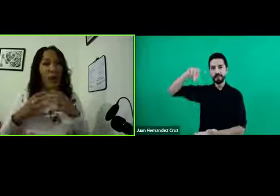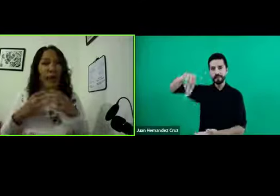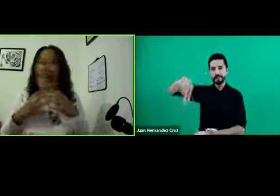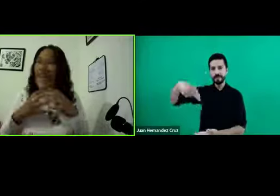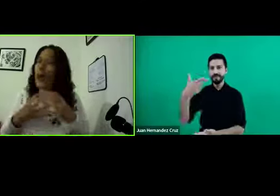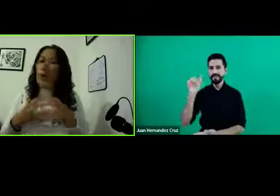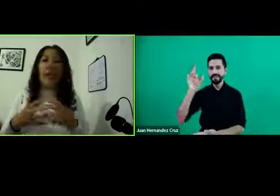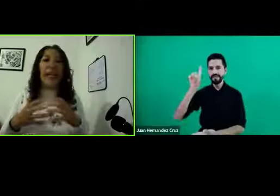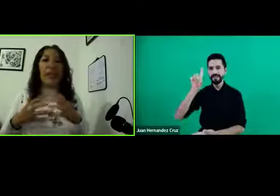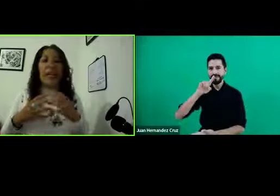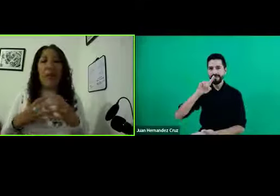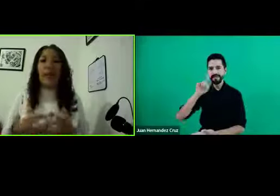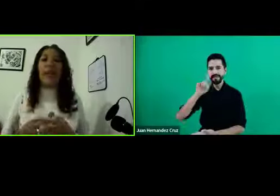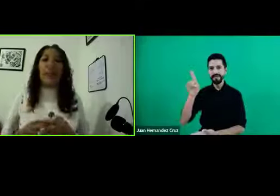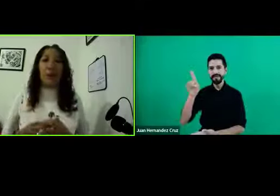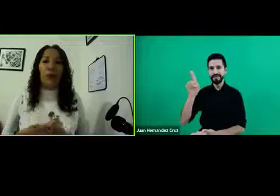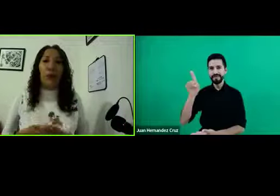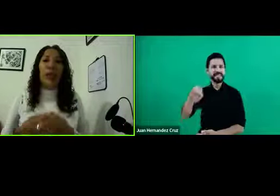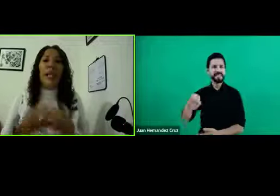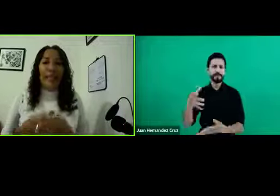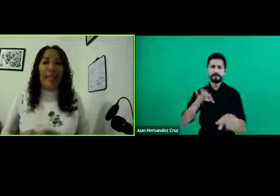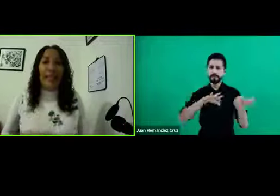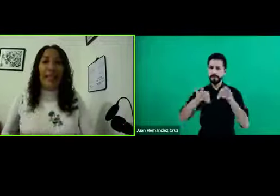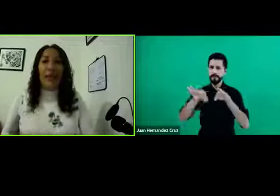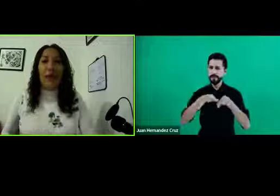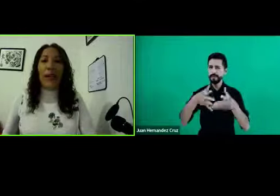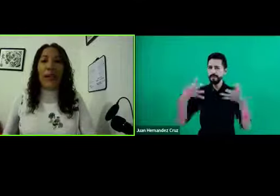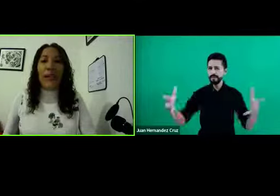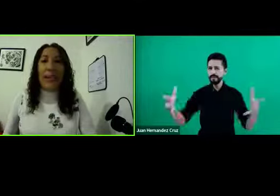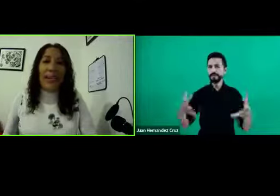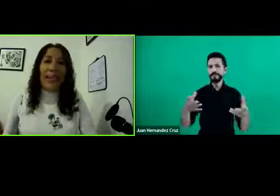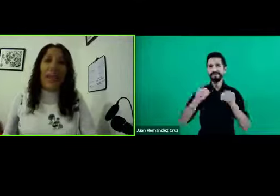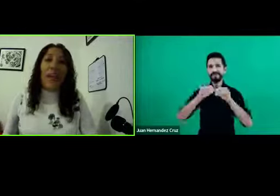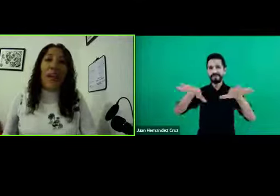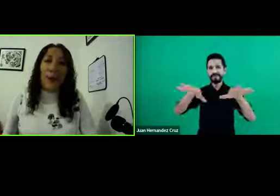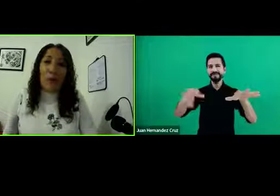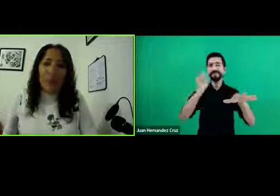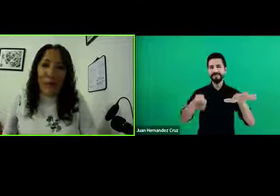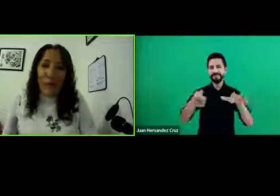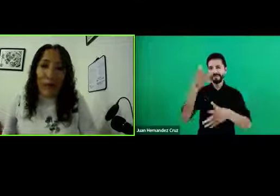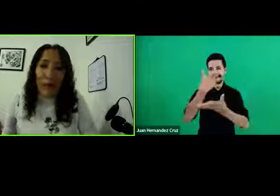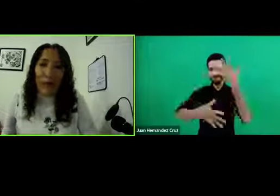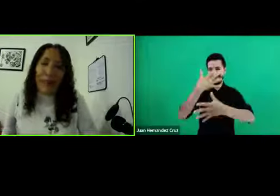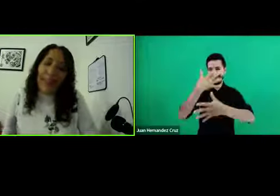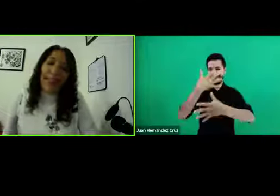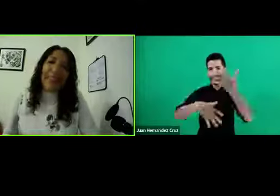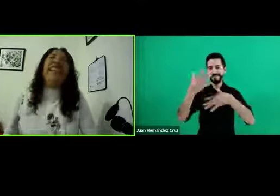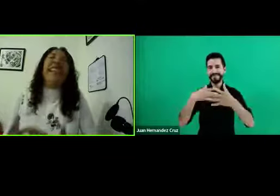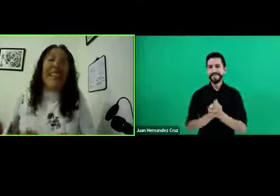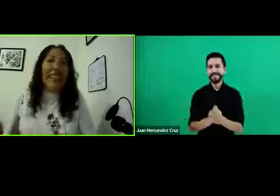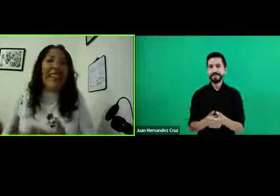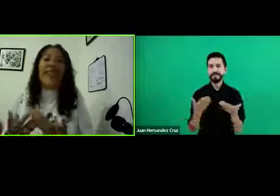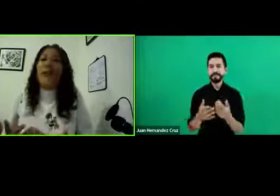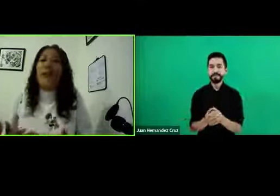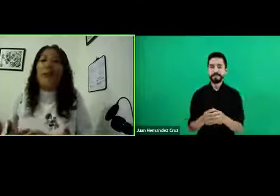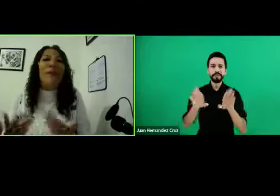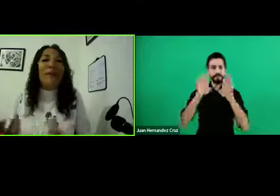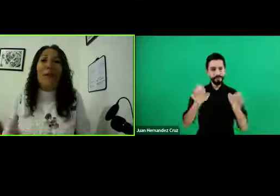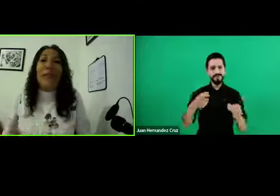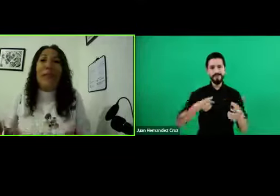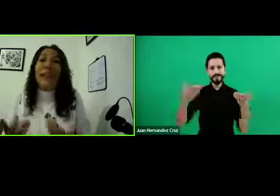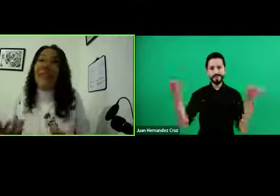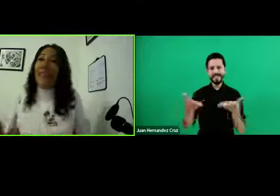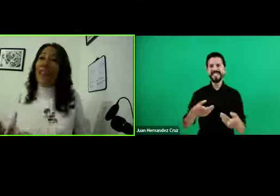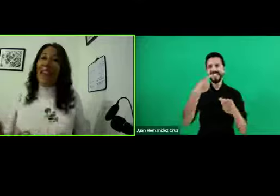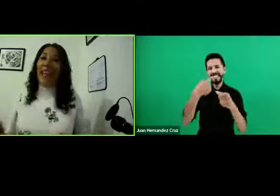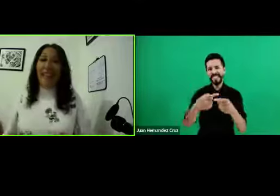hacer una enorme y hermosa difusión de este lenguaje de señas. ¿Cómo estás, Juan? Preséntate. ¿Quién eres? ¿Dónde vives? ¿De